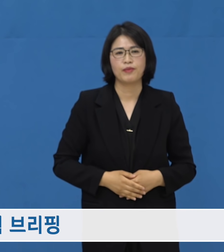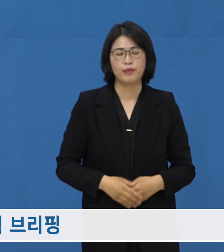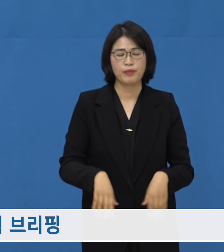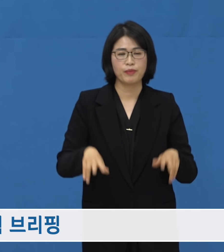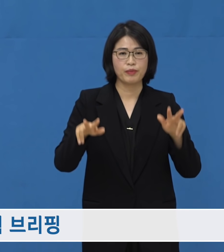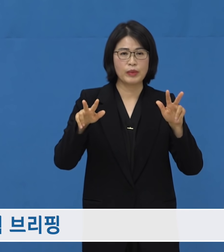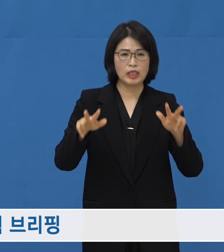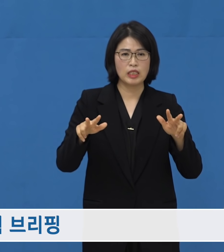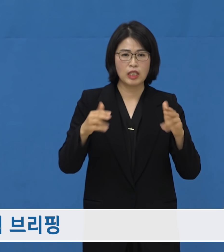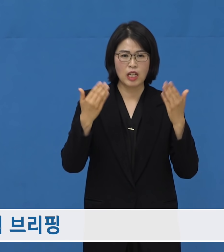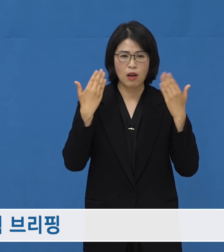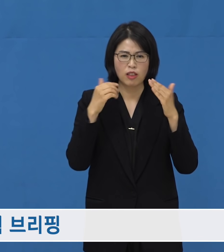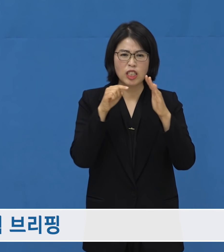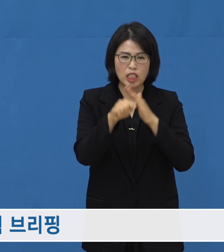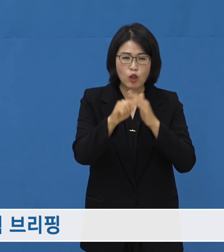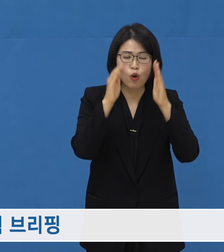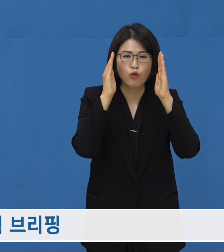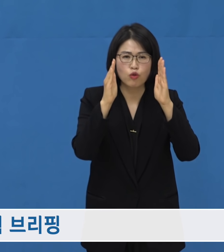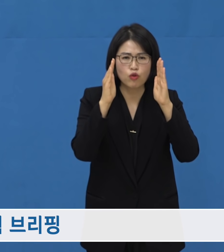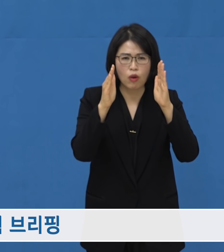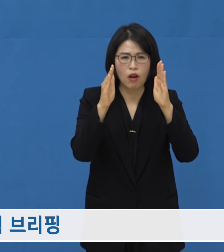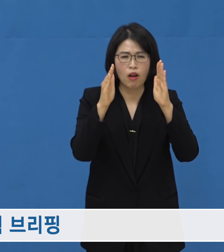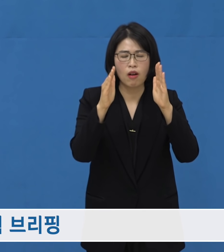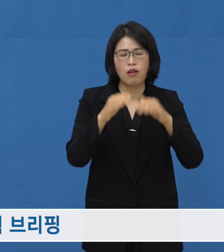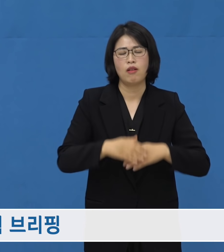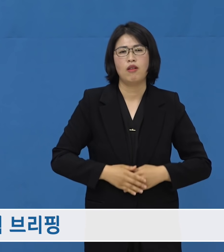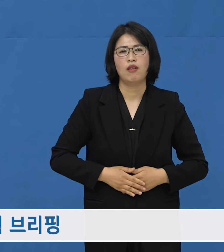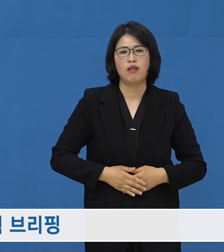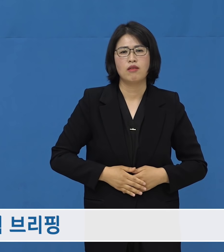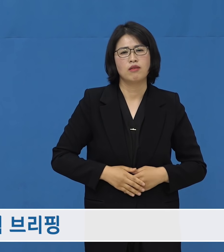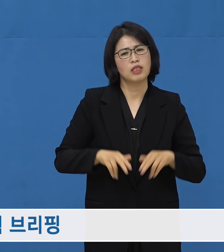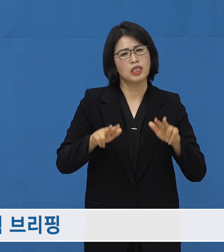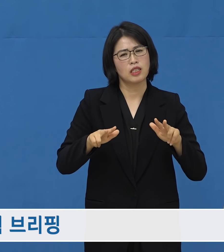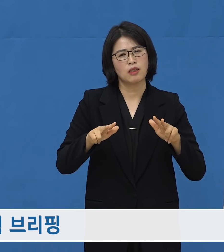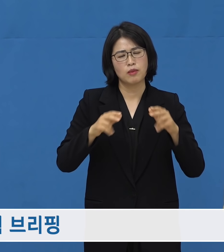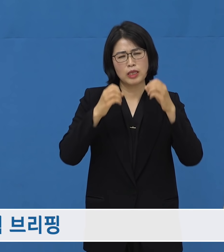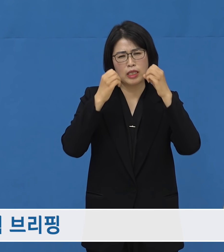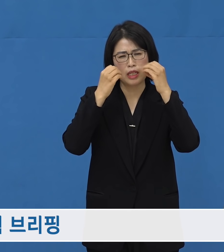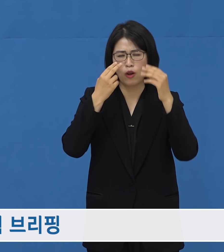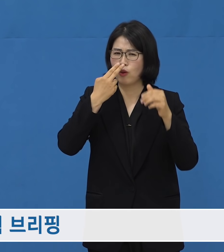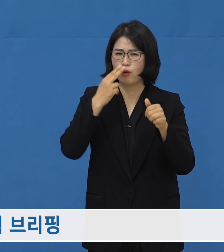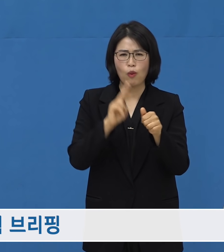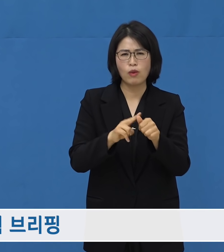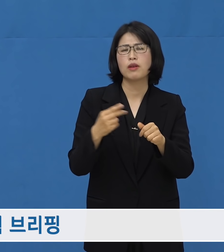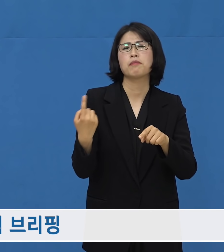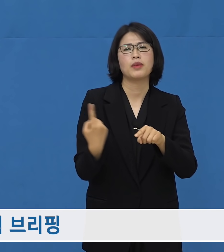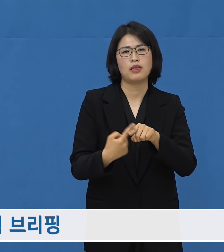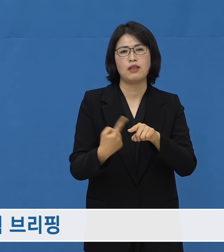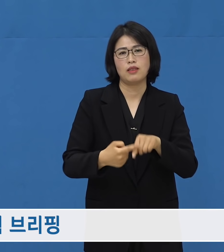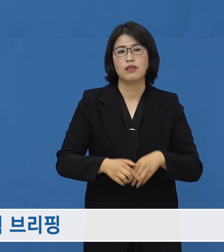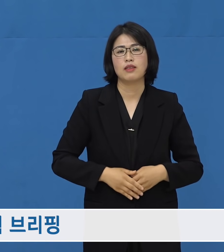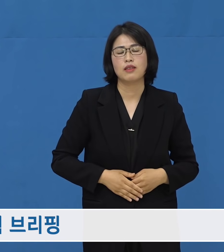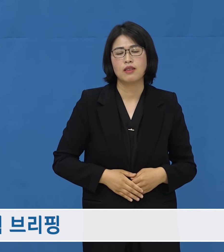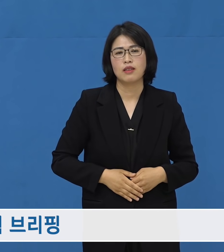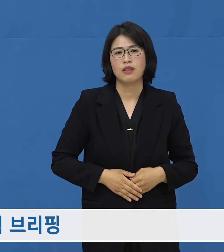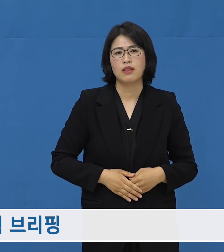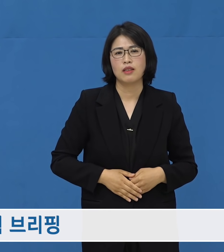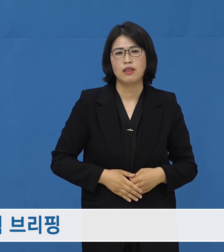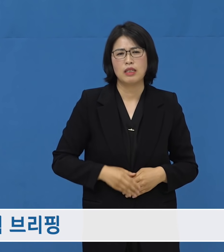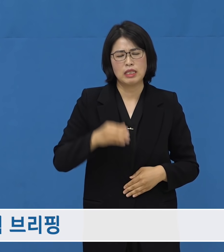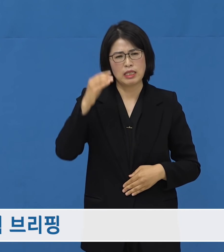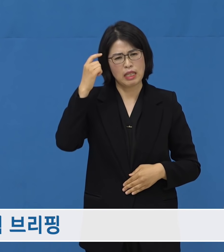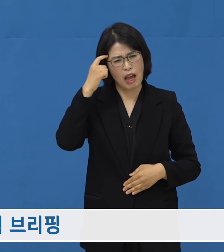지금 등교 수업은 우리에게는 어쩌면 또다시 새로운 도전이 될 수 있습니다.